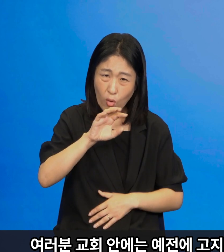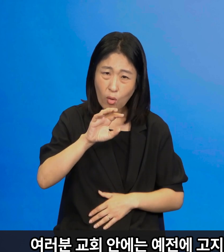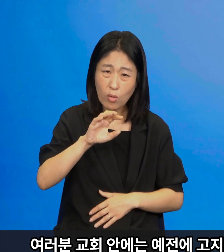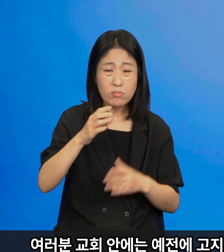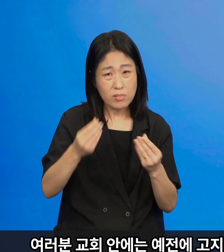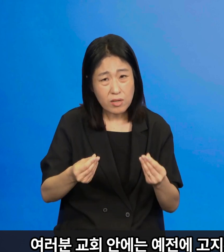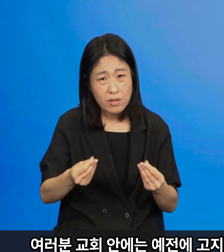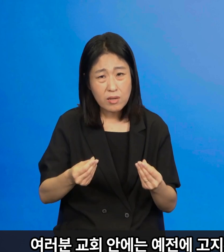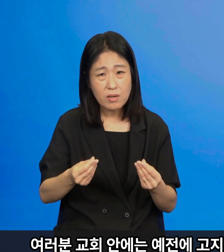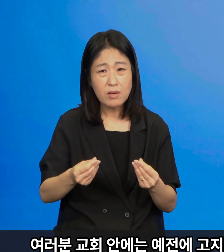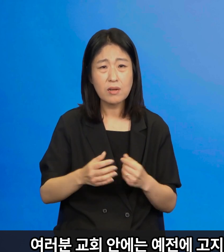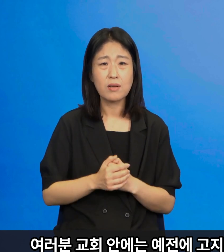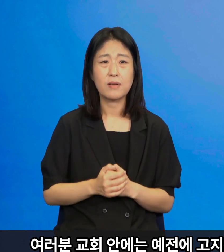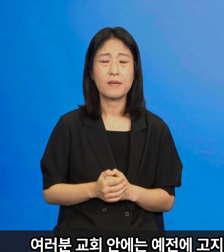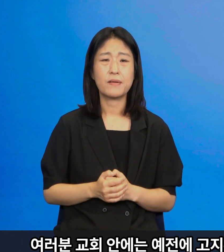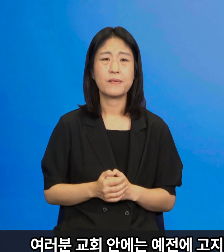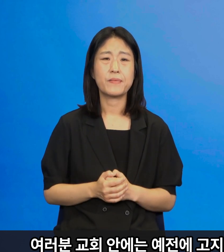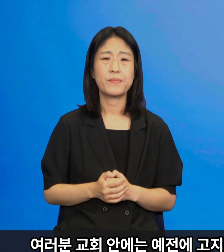여러분,